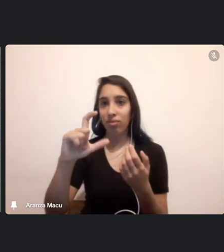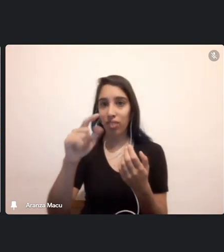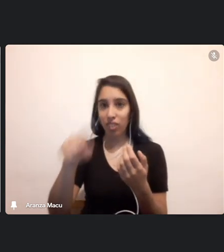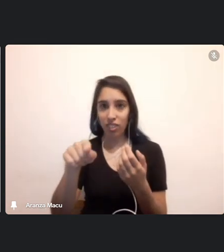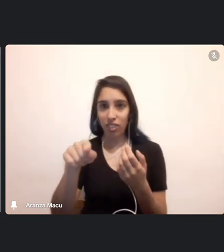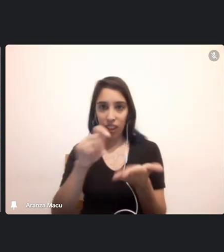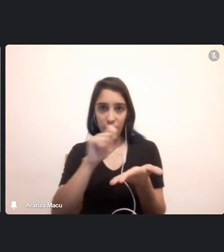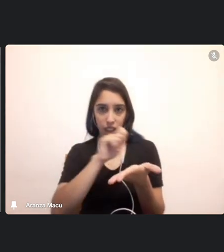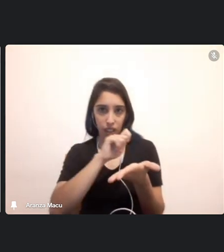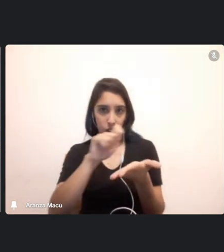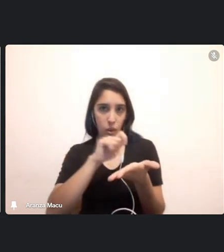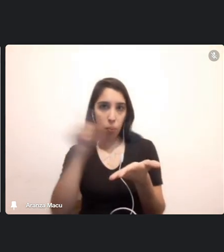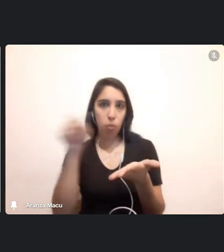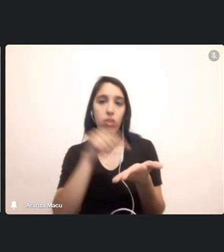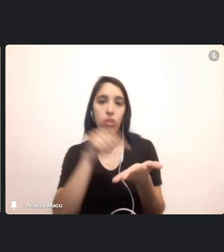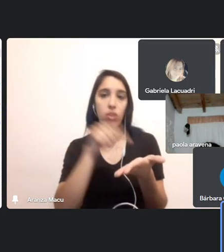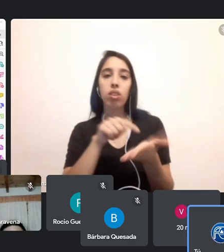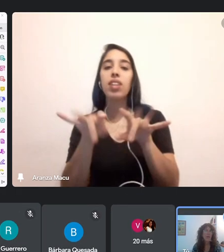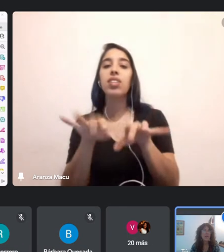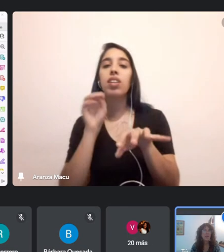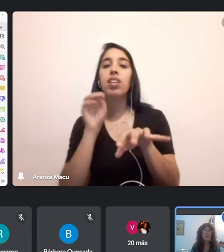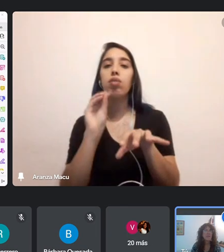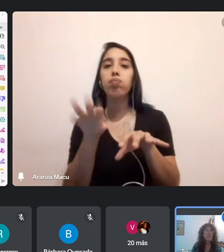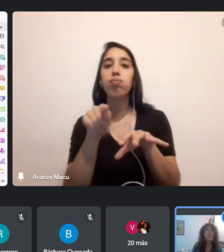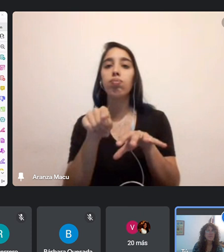chat. Acá lo tengo en el chat.